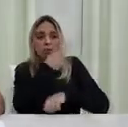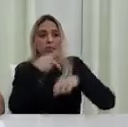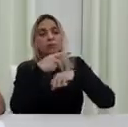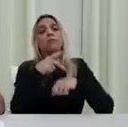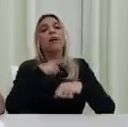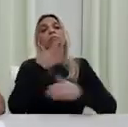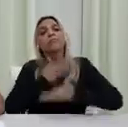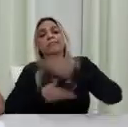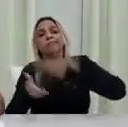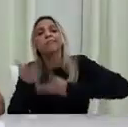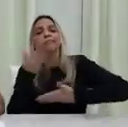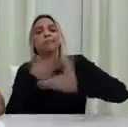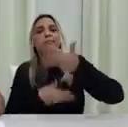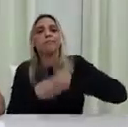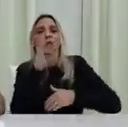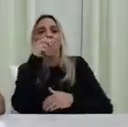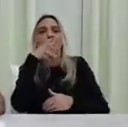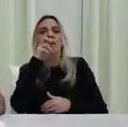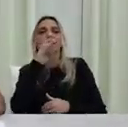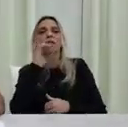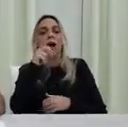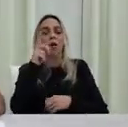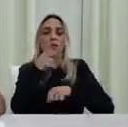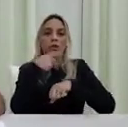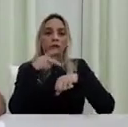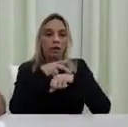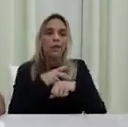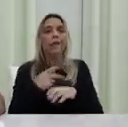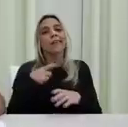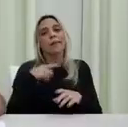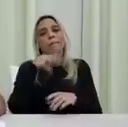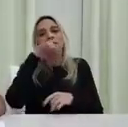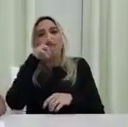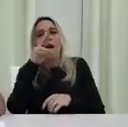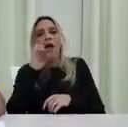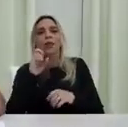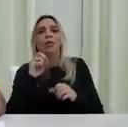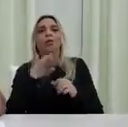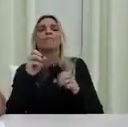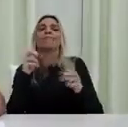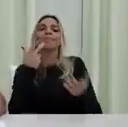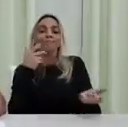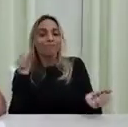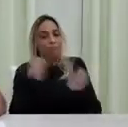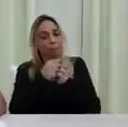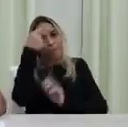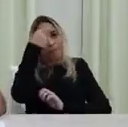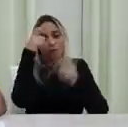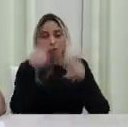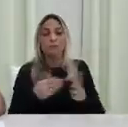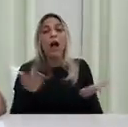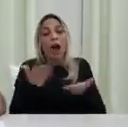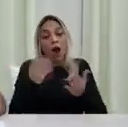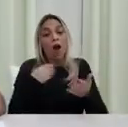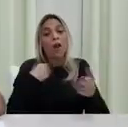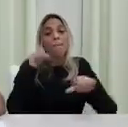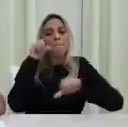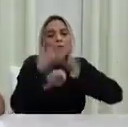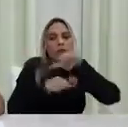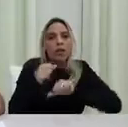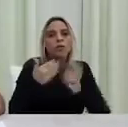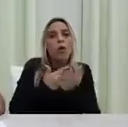relações comerciais com esse país. E, obviamente, a questão mineral está em primeiro lugar. Estamos mudando isso aí, eu acho que conseguimos o